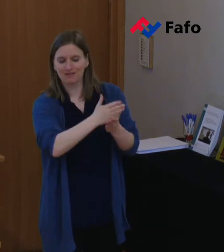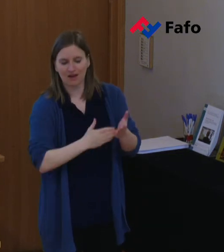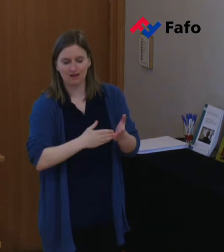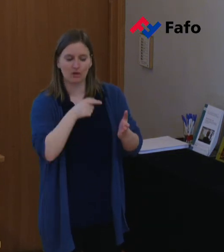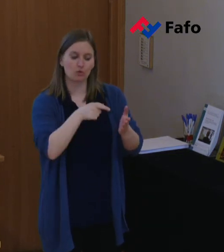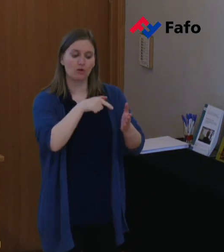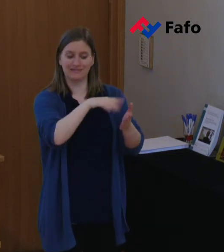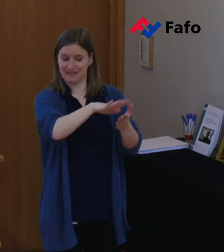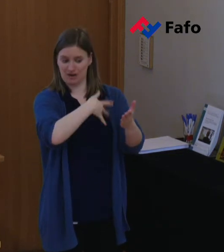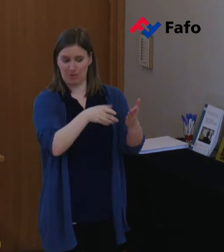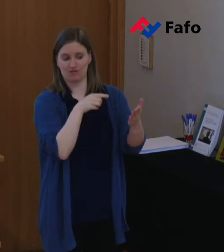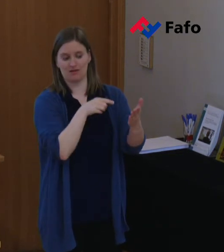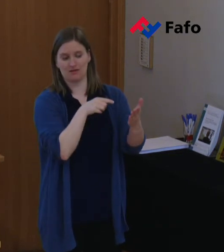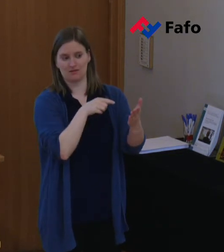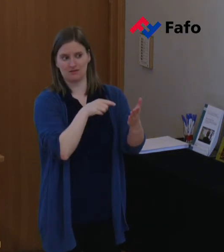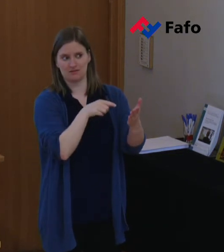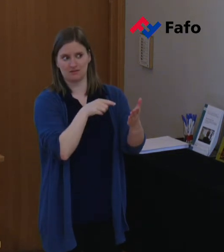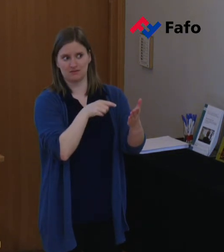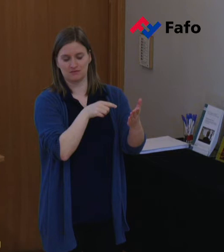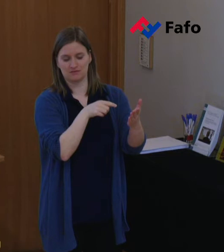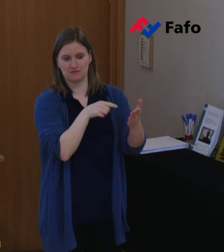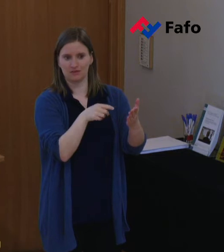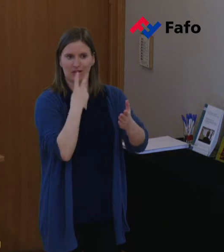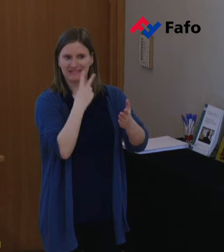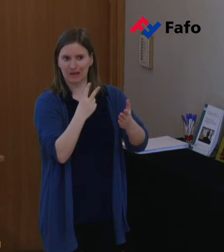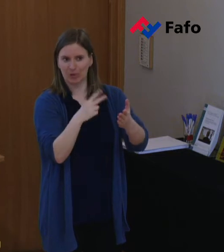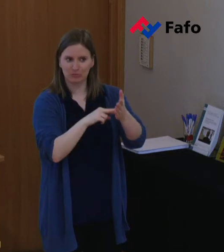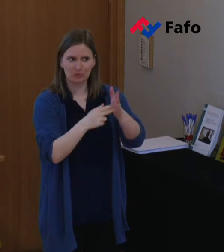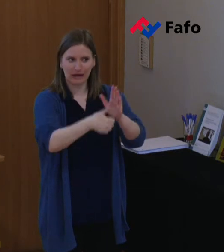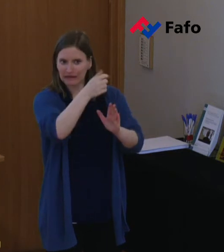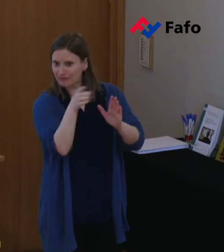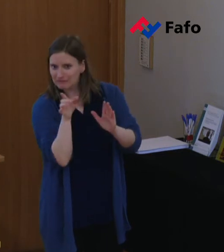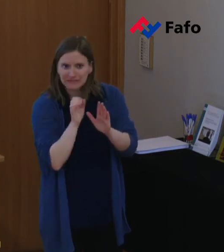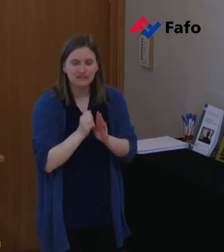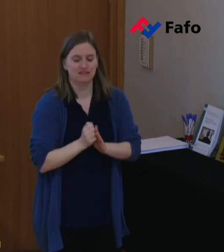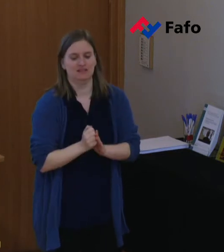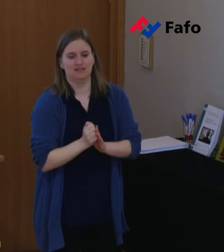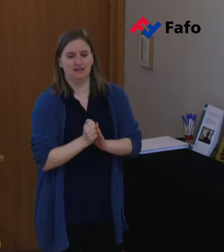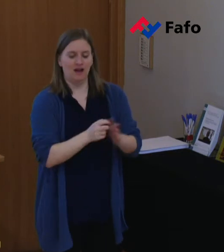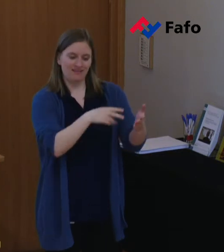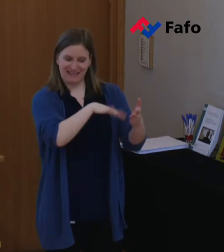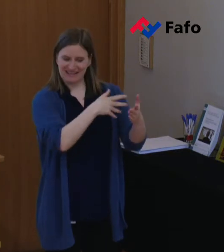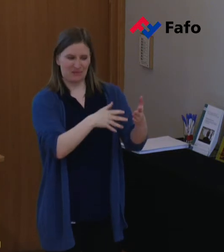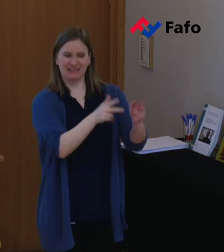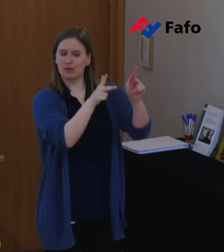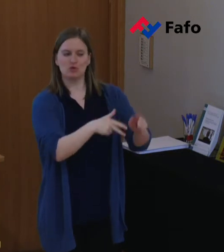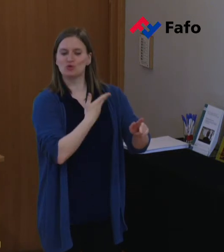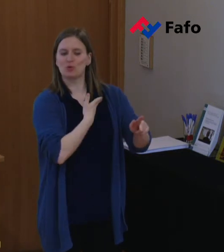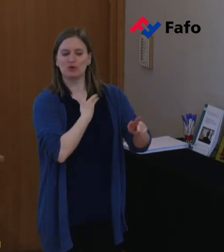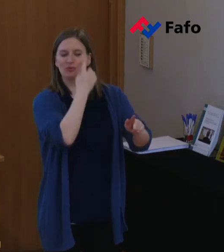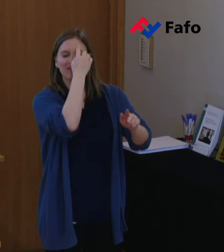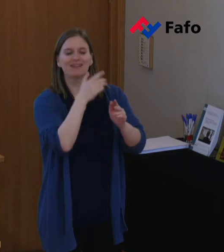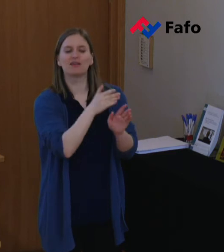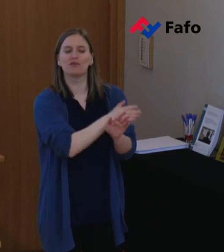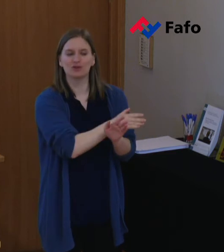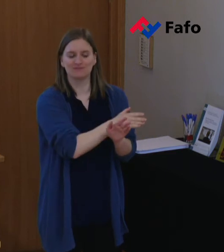skjemaene, og nå skal jeg bare se det på prosjektlederen, for dette vet du jo at jeg kommer til å si, de er jo ikke brukt så mye som man hadde tenkt